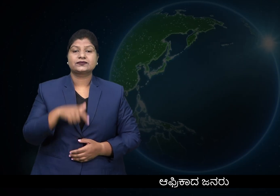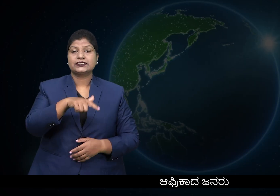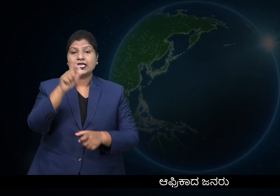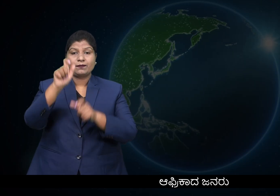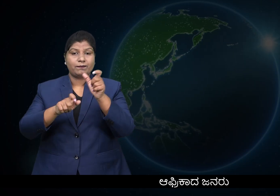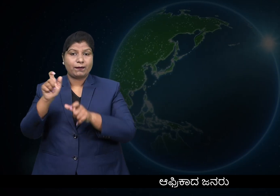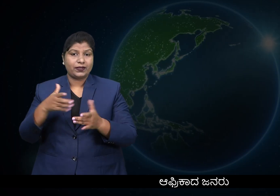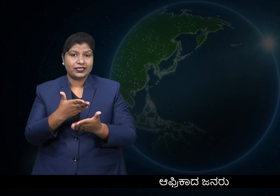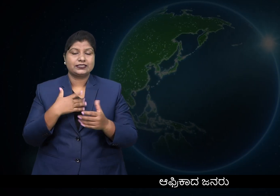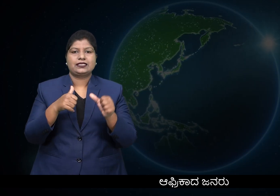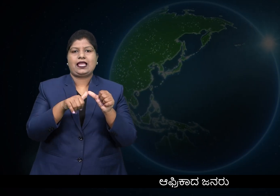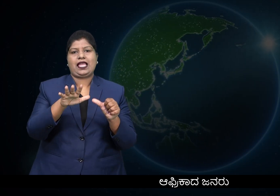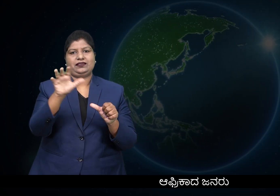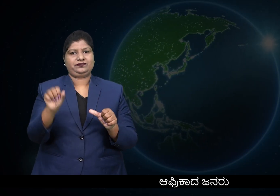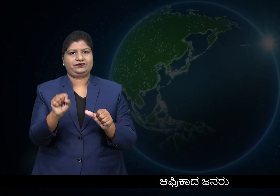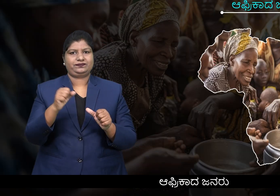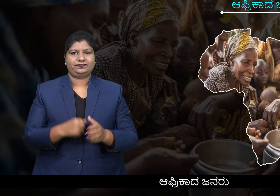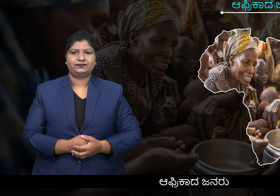ಆಫ್ರಿಕಾದ ಜನರು.